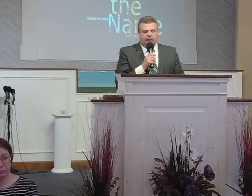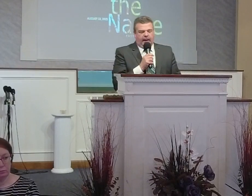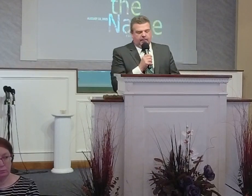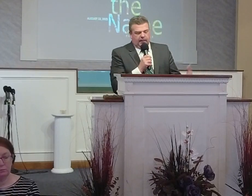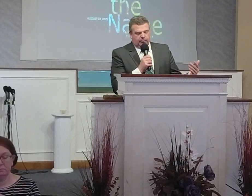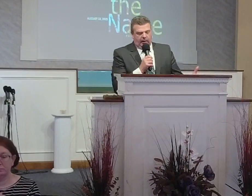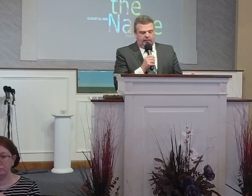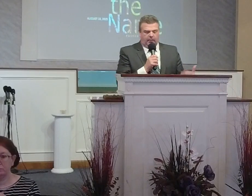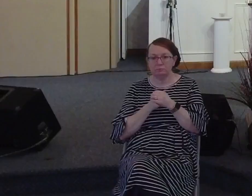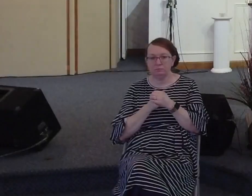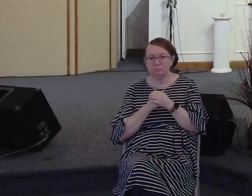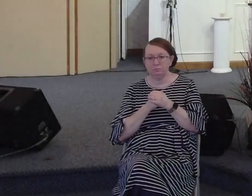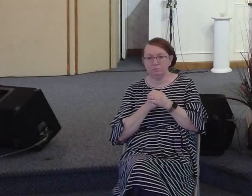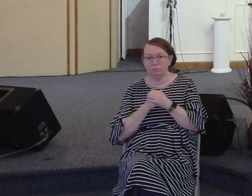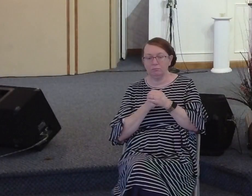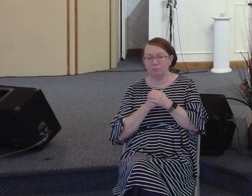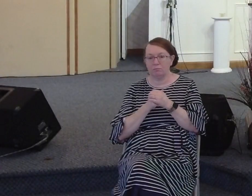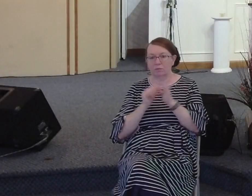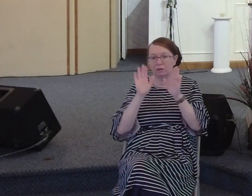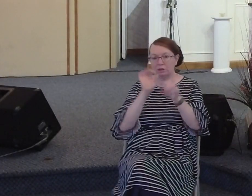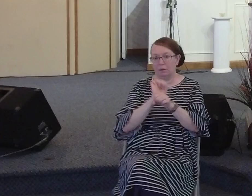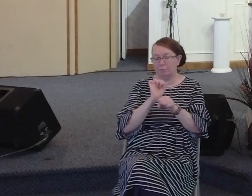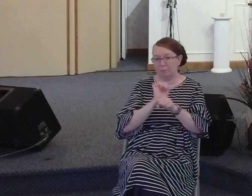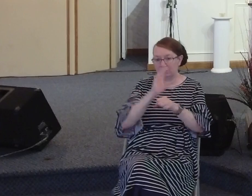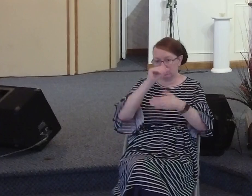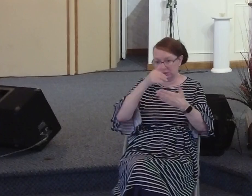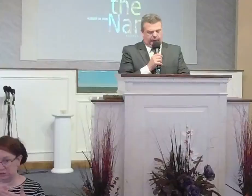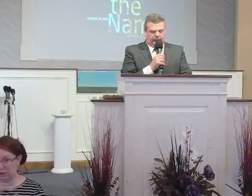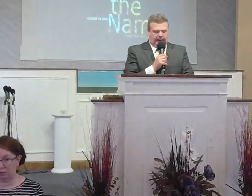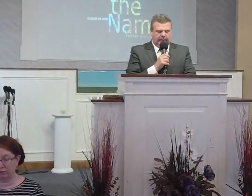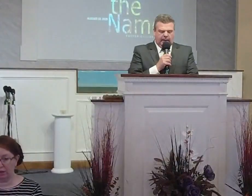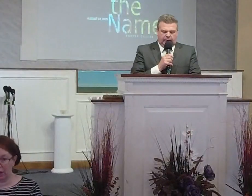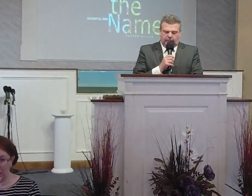Y Dios llamó a sus personas y le dio su ley.